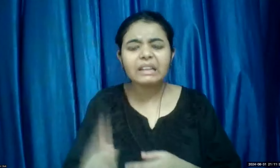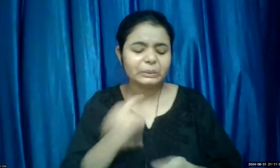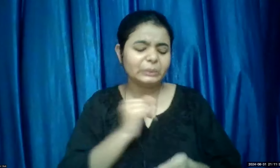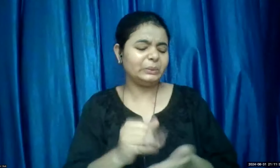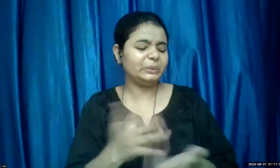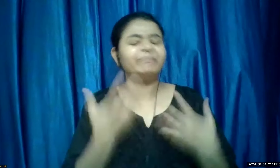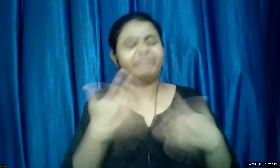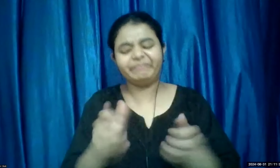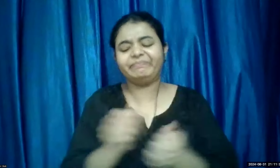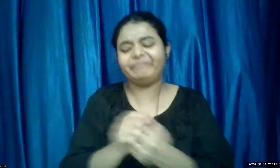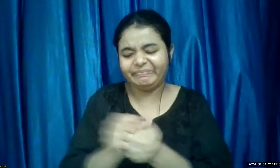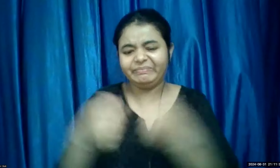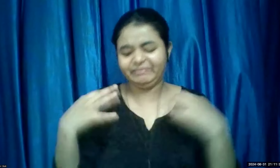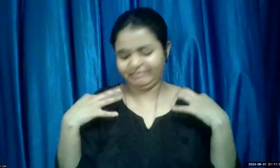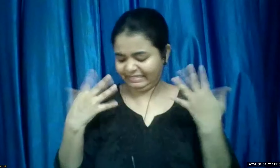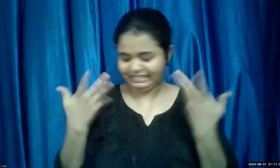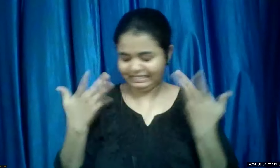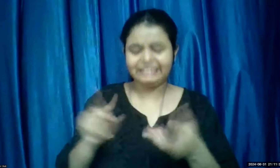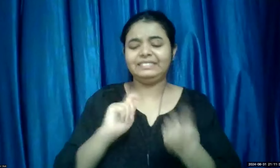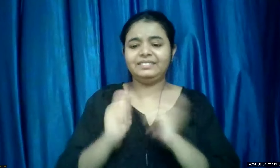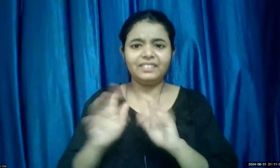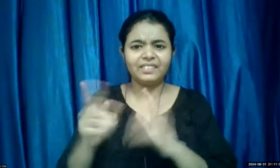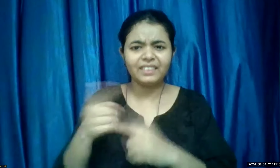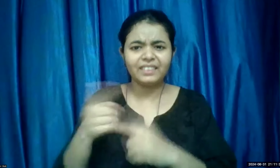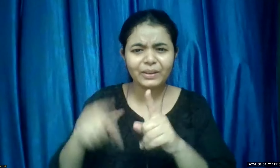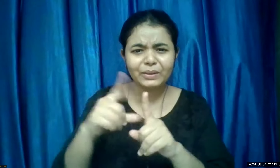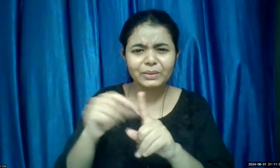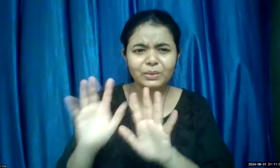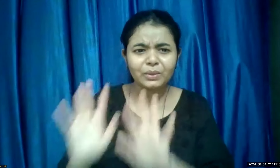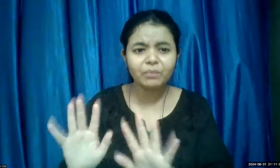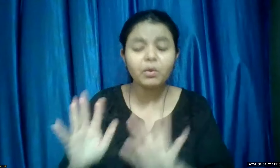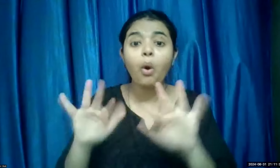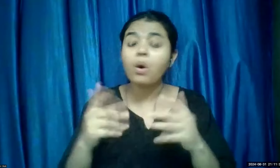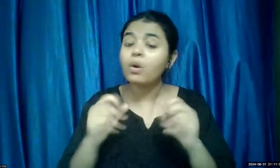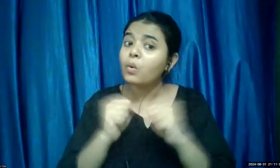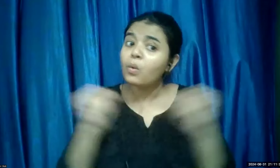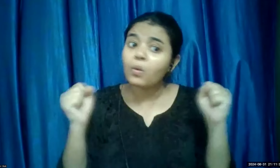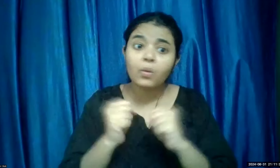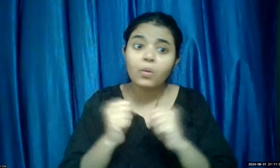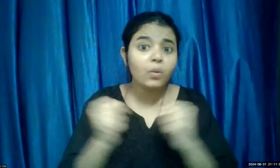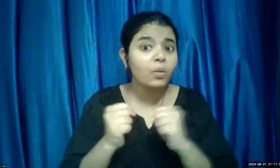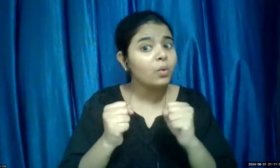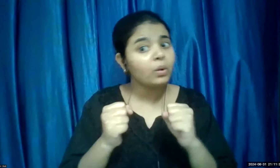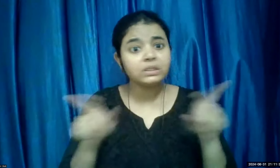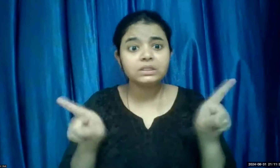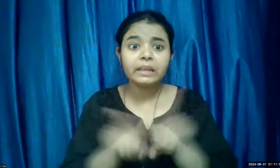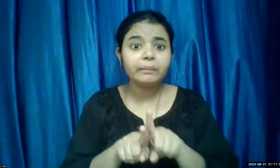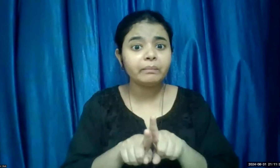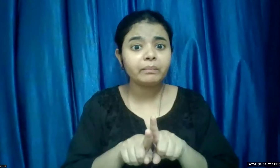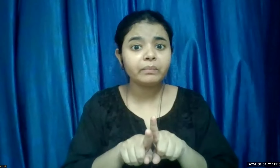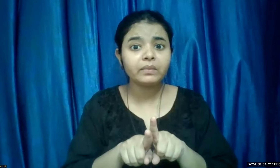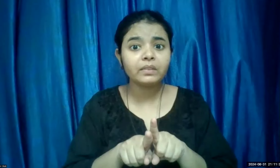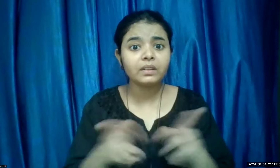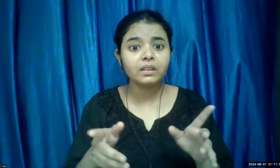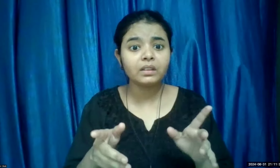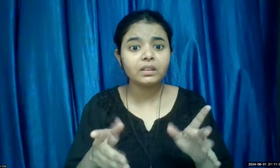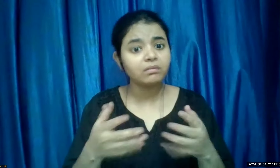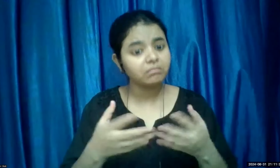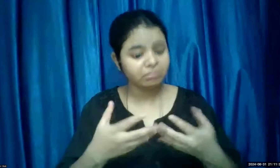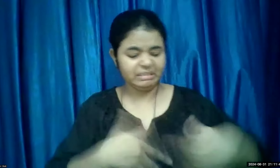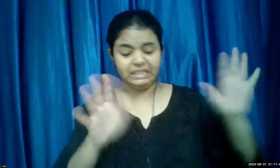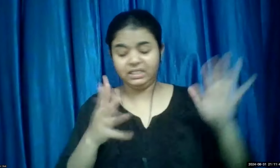धोएगी भी, अपने कपड़े भी उसको बदलने पड़ते हैं रात रात को उठ के, और चाहे सर्दी हो भरी सर्दी, तब भी ऐसा नहीं है कि वो अपने बच्चे को अपने से दूर कर देती